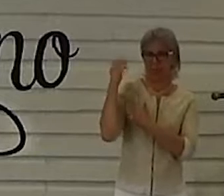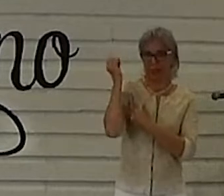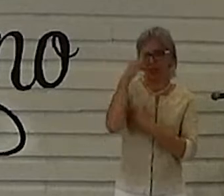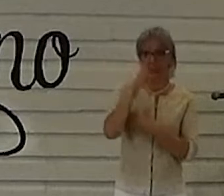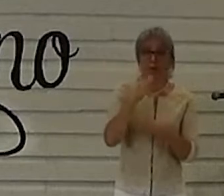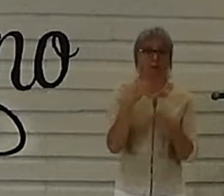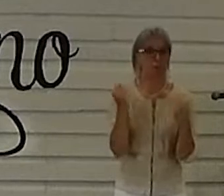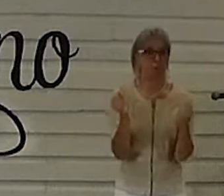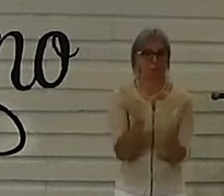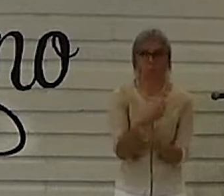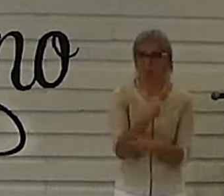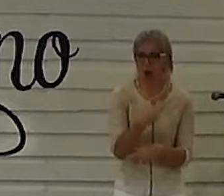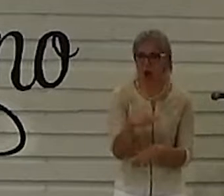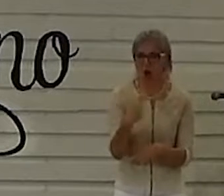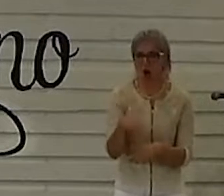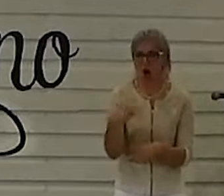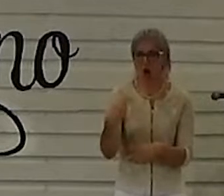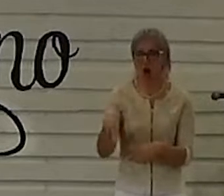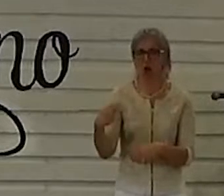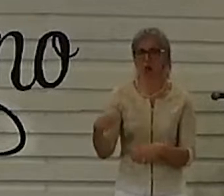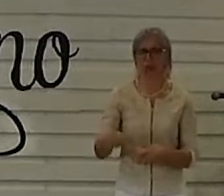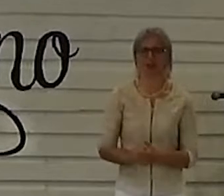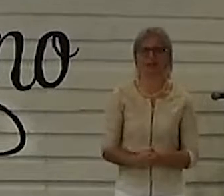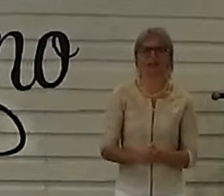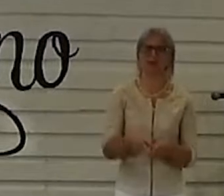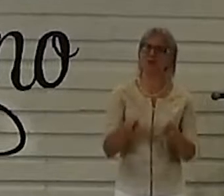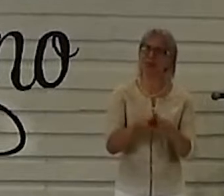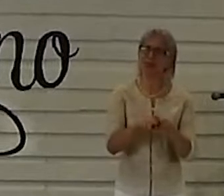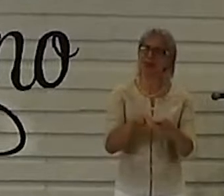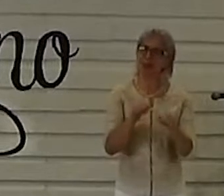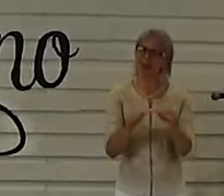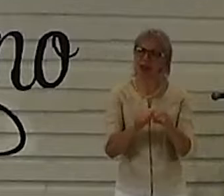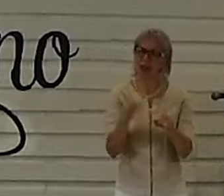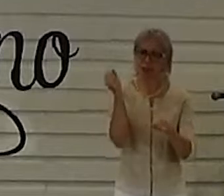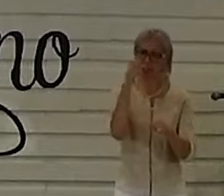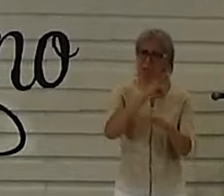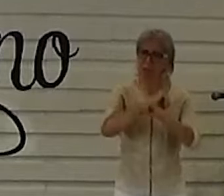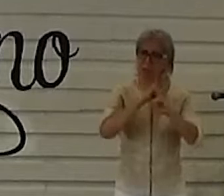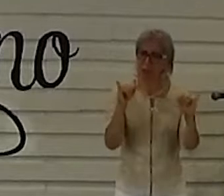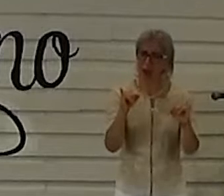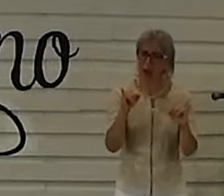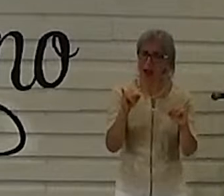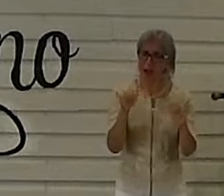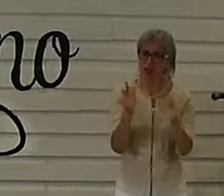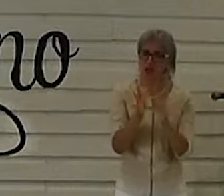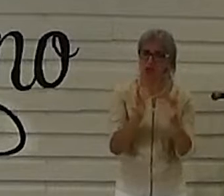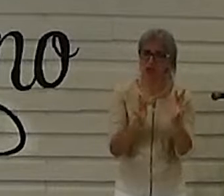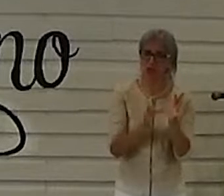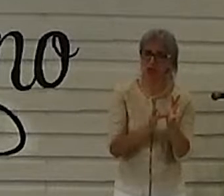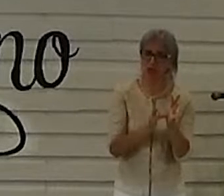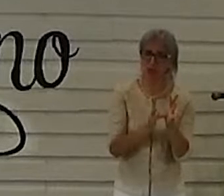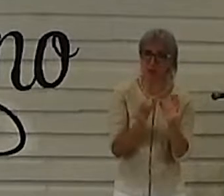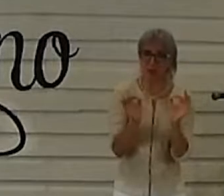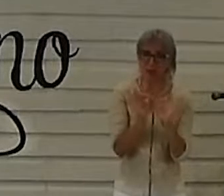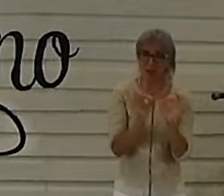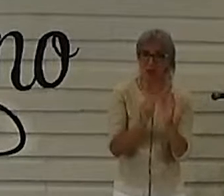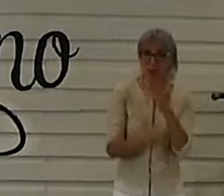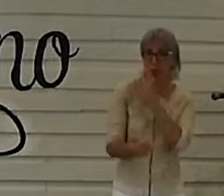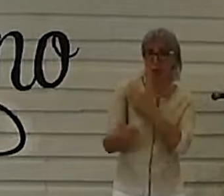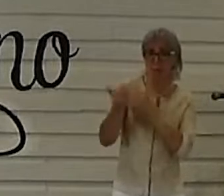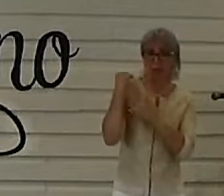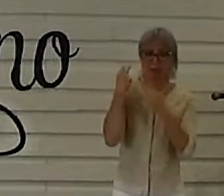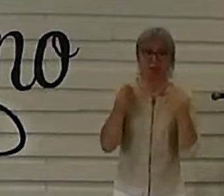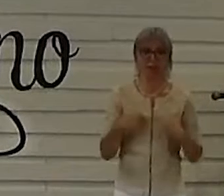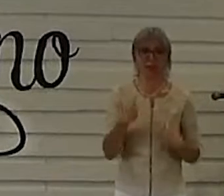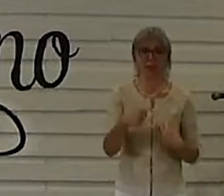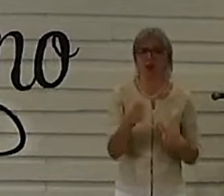dove il Signore ci ha tirato fuori. Ma io non ho commesso omicidio, non ho fatto furti, non ho mai rubato, non ho mai fatto questo. Avevi